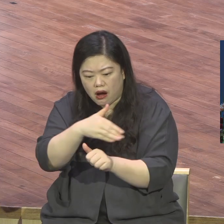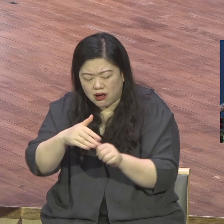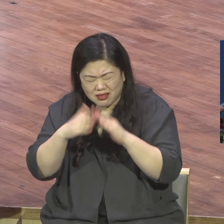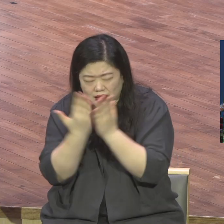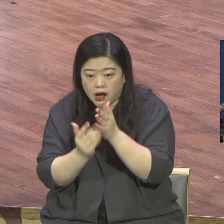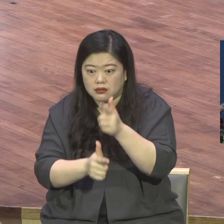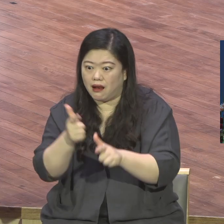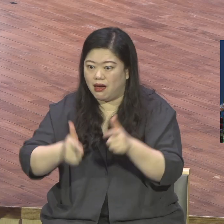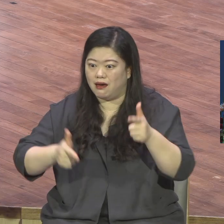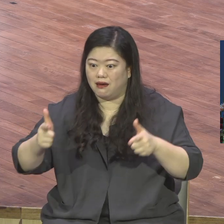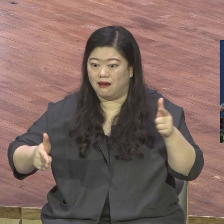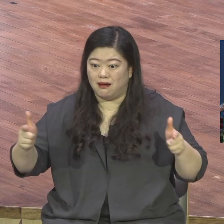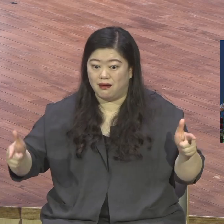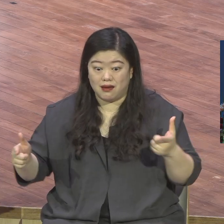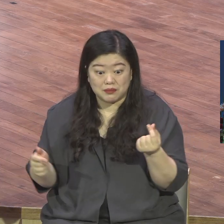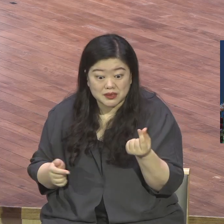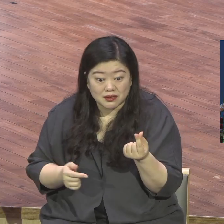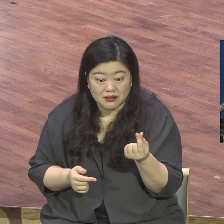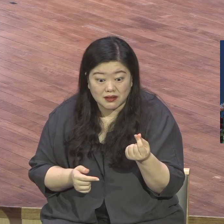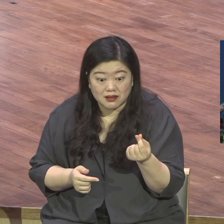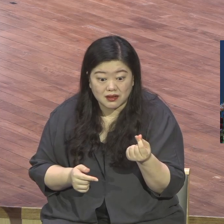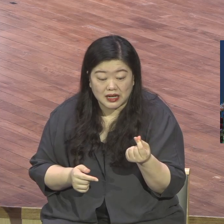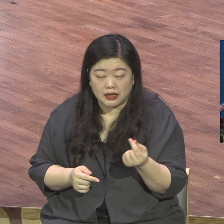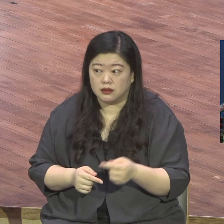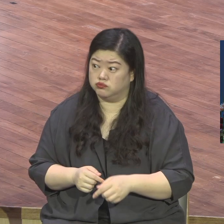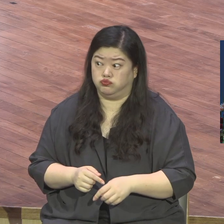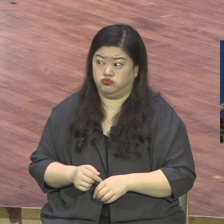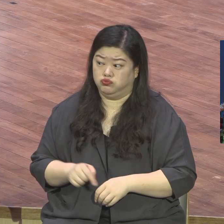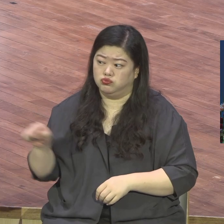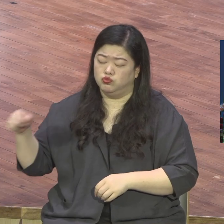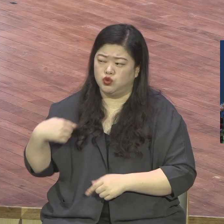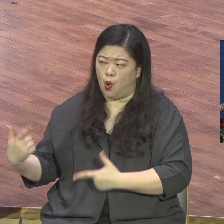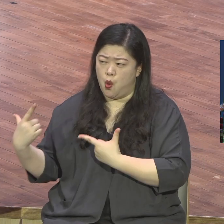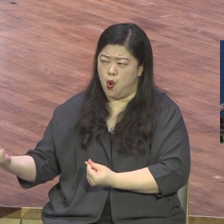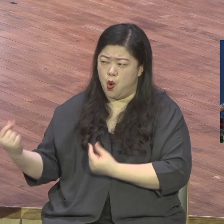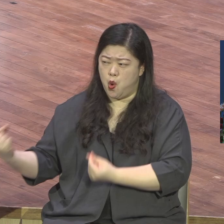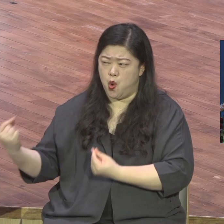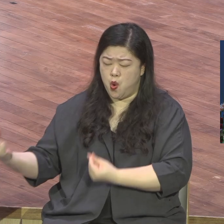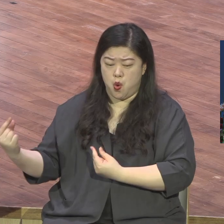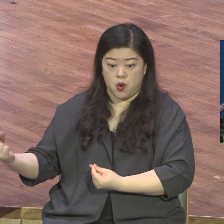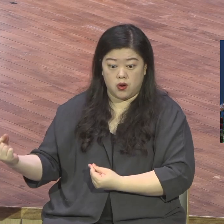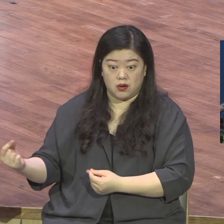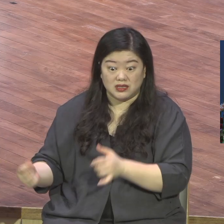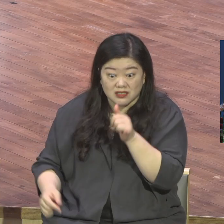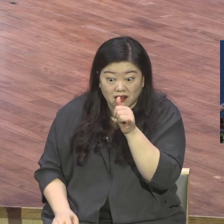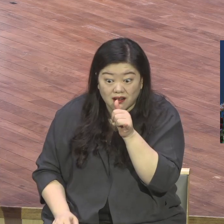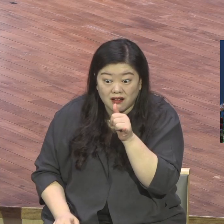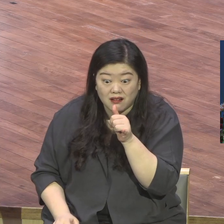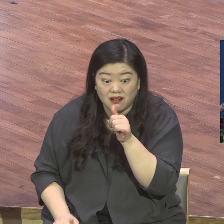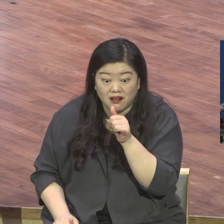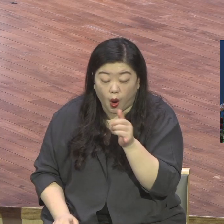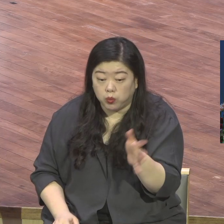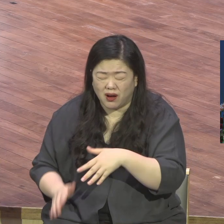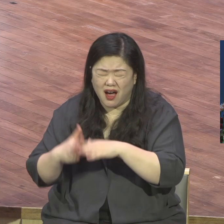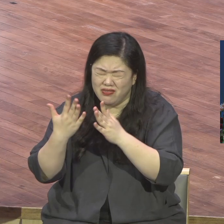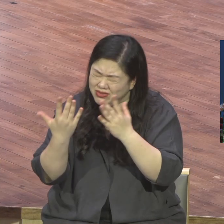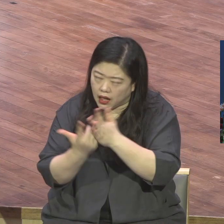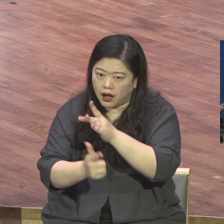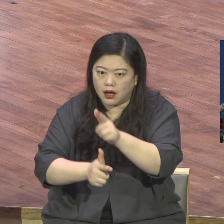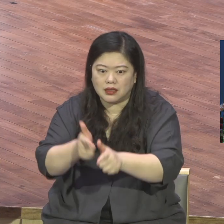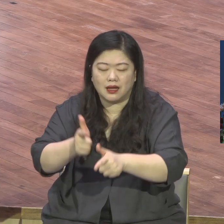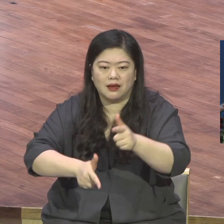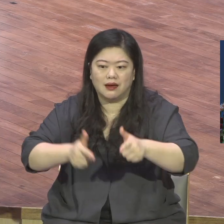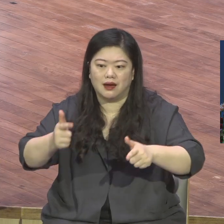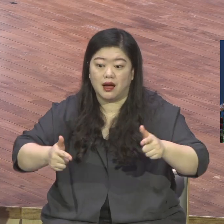그래. 하나님 그렇게 안 만들었어, 사람을. 빵빵 찍어내는 복사가 아니에요.